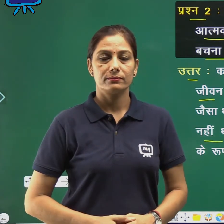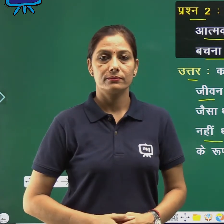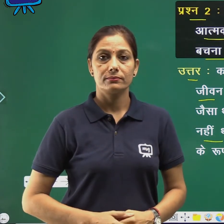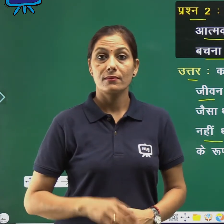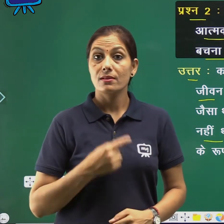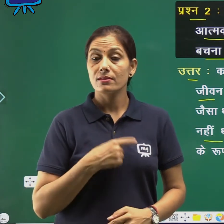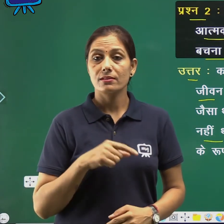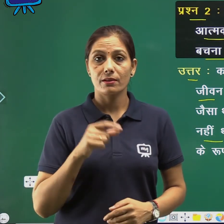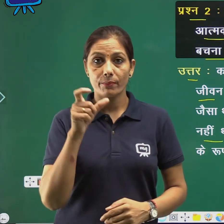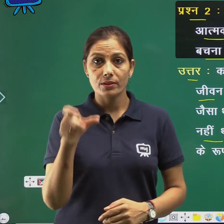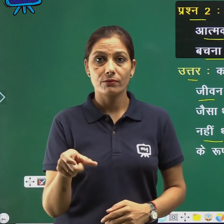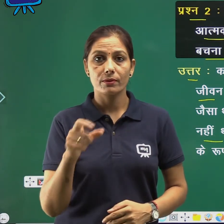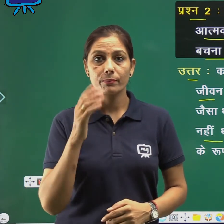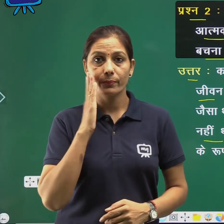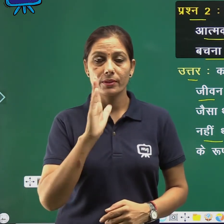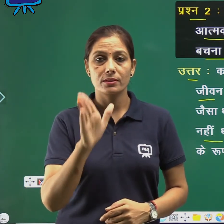जिसे वे